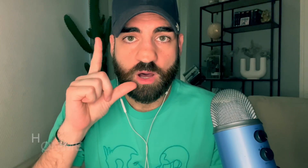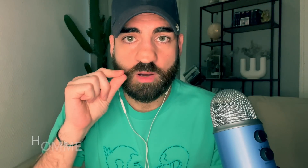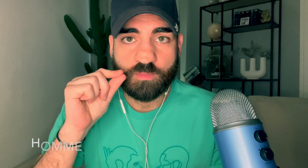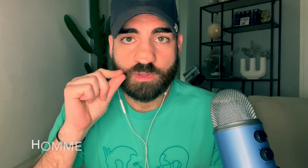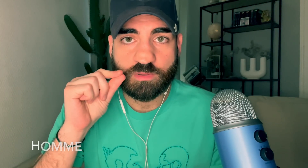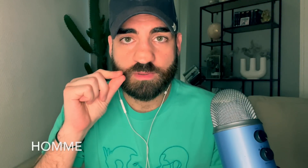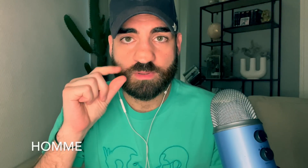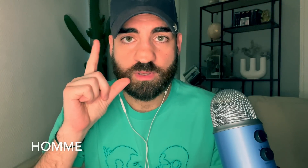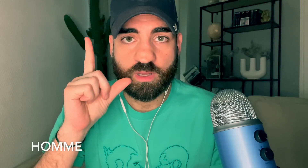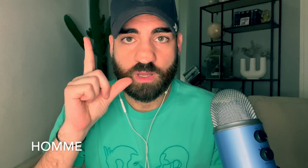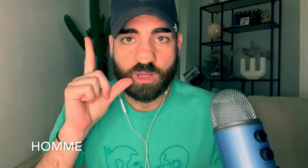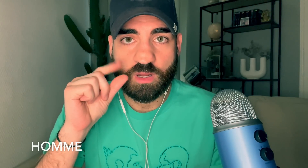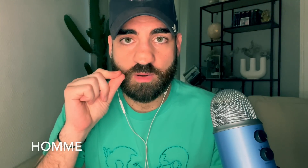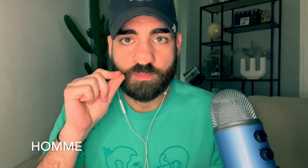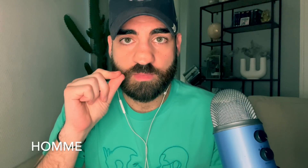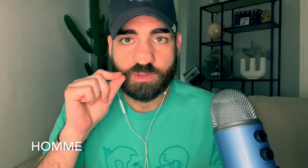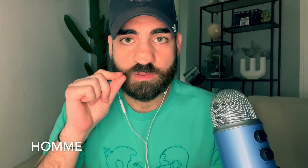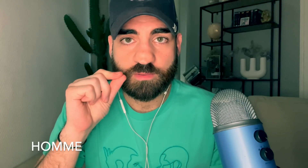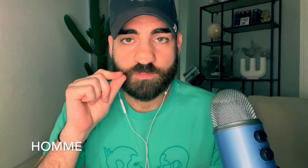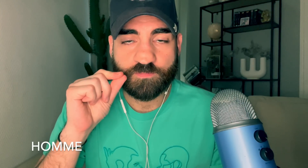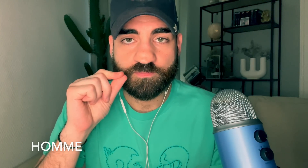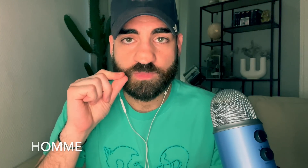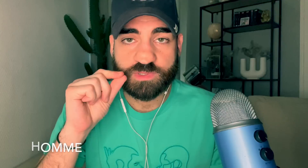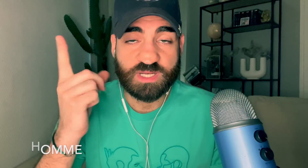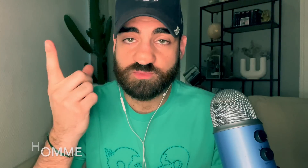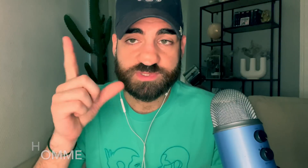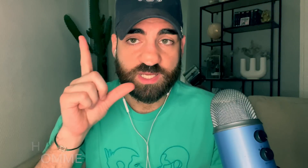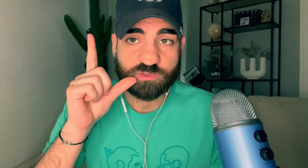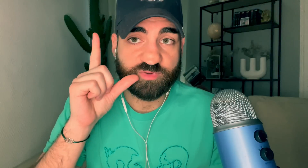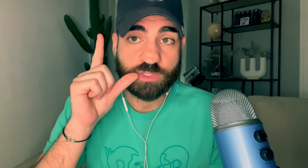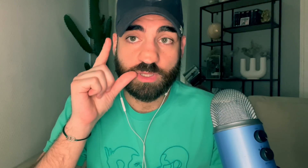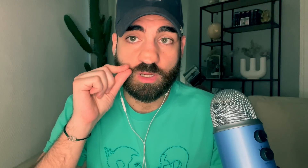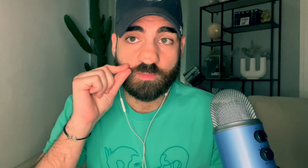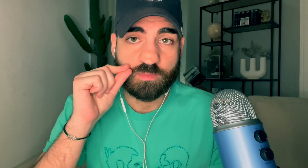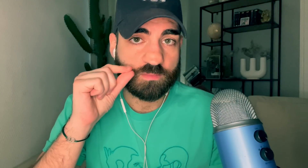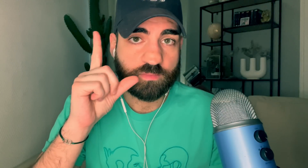homme, homme. C'est la moustache en fait, homme.